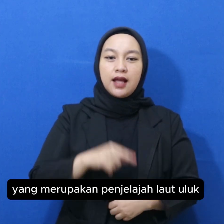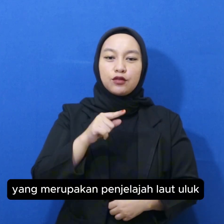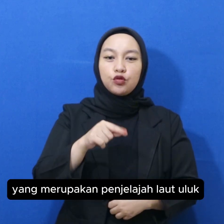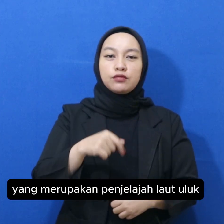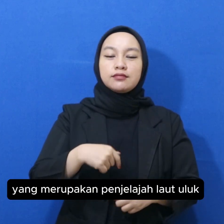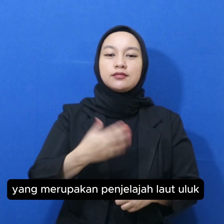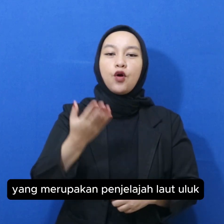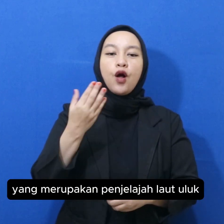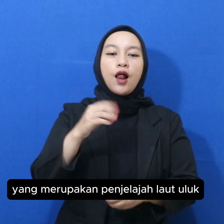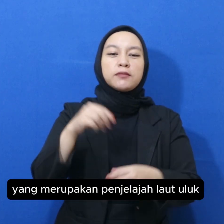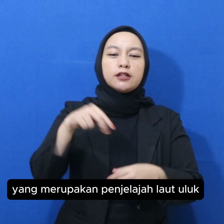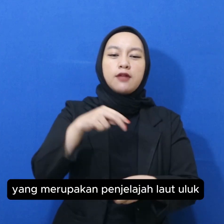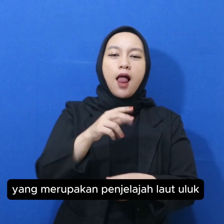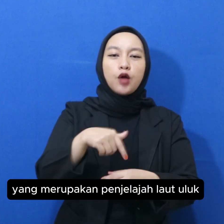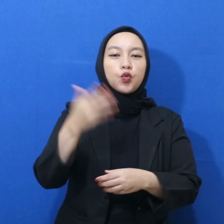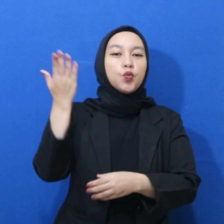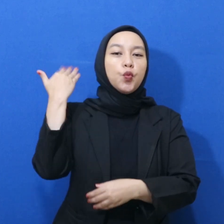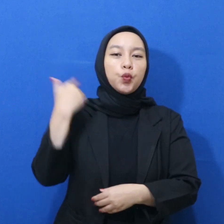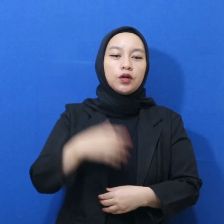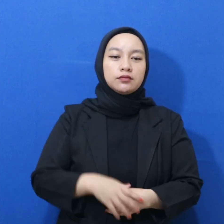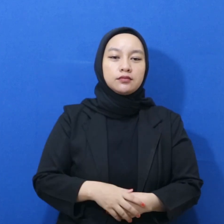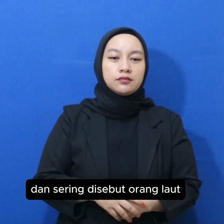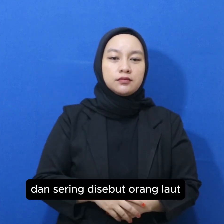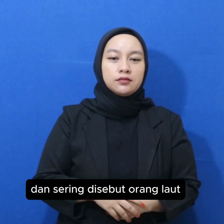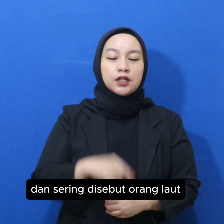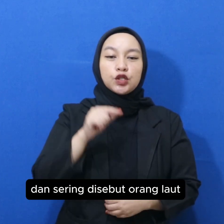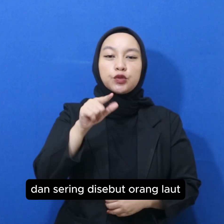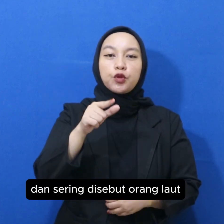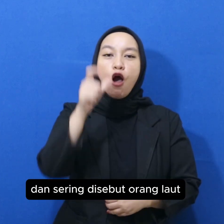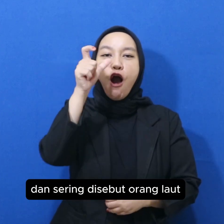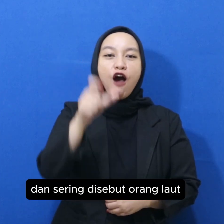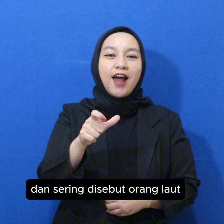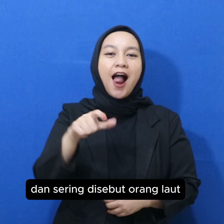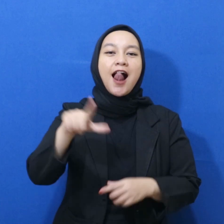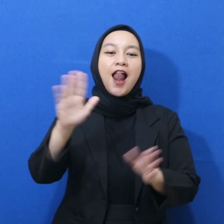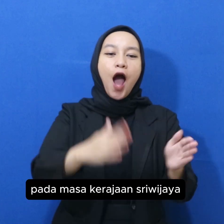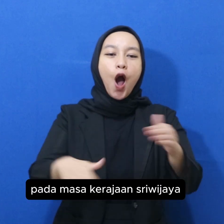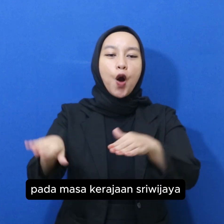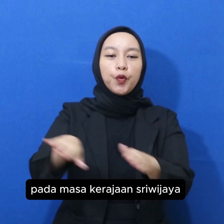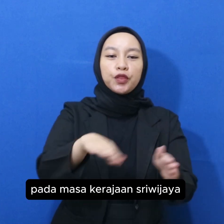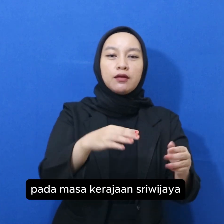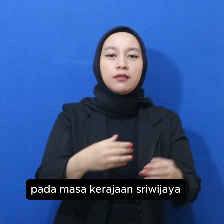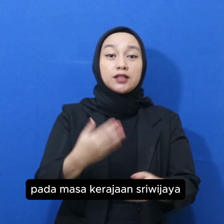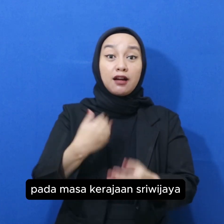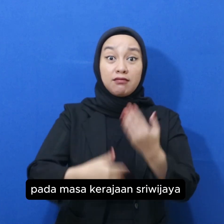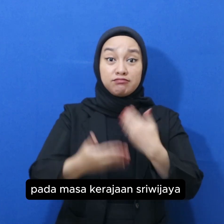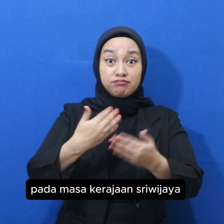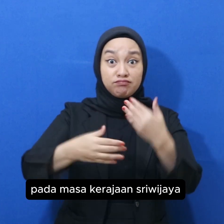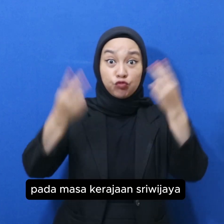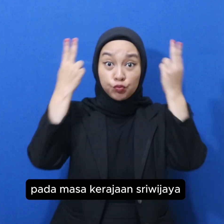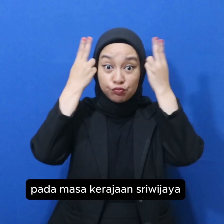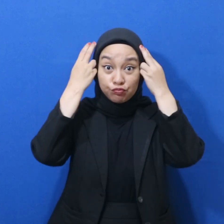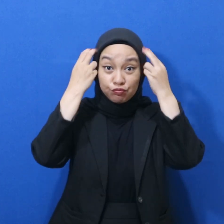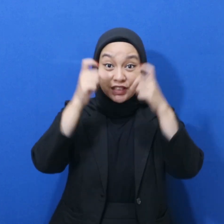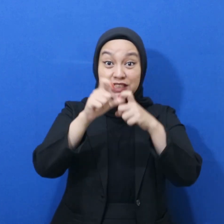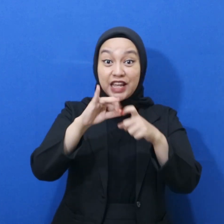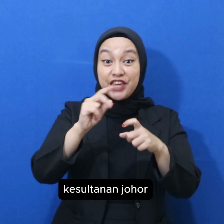merupakan penjelajah laut ulung. Dan sering disebut orang laut pada masa Kerajaan Sriwijaya,